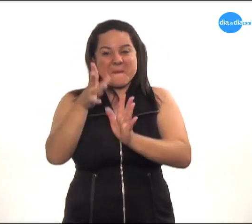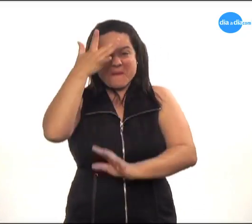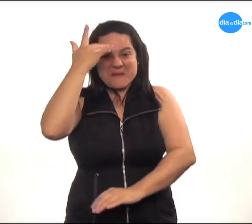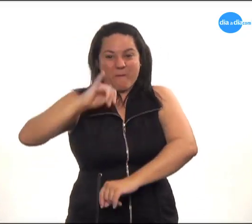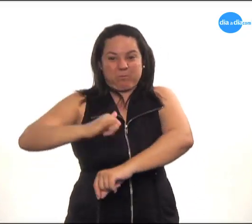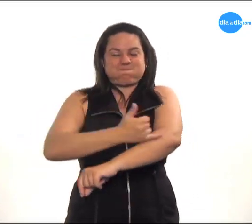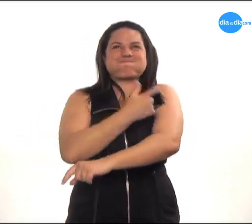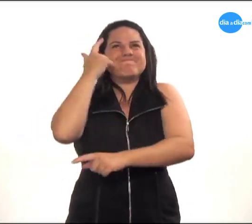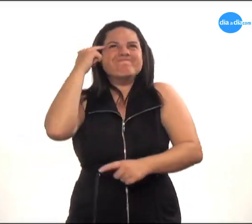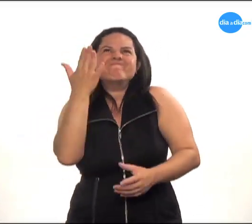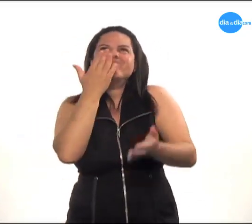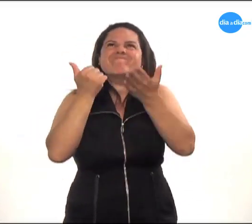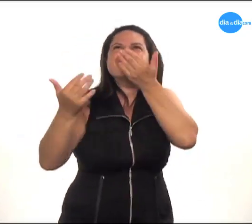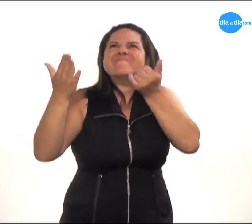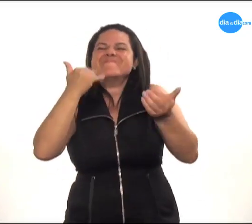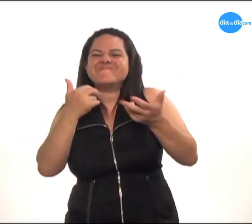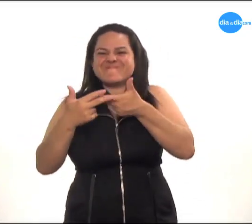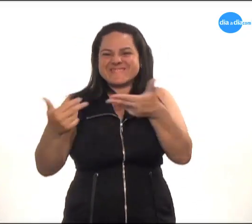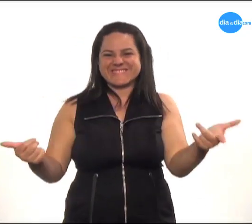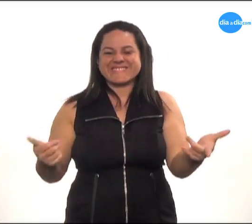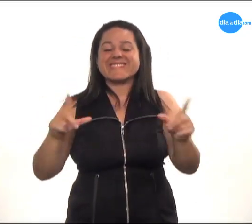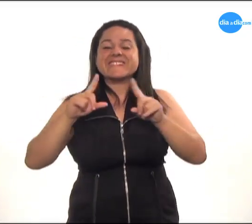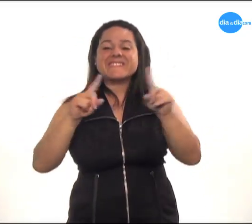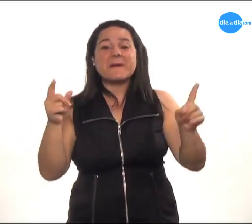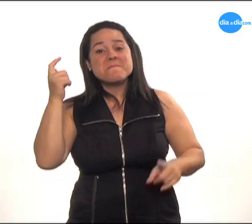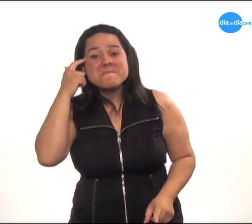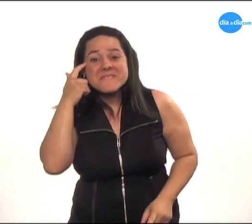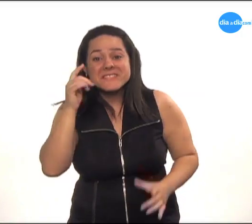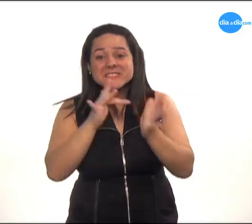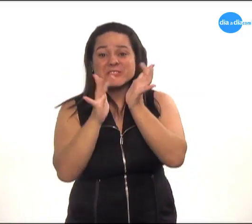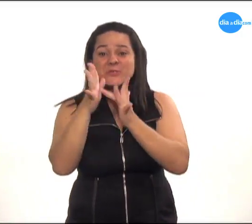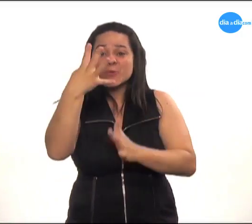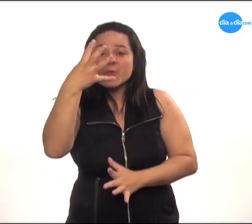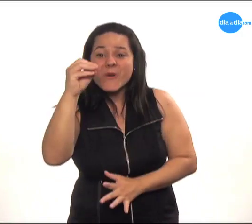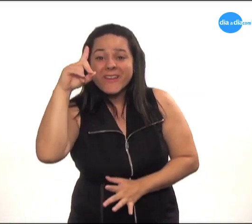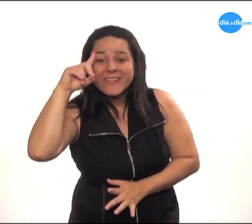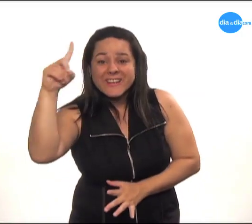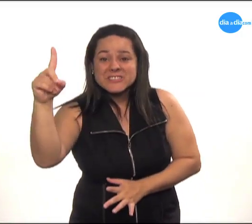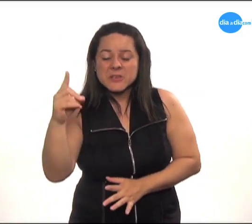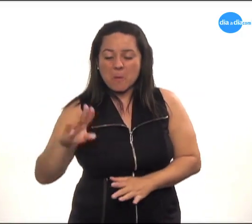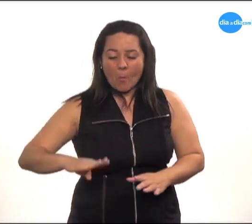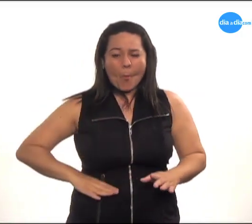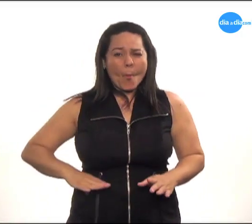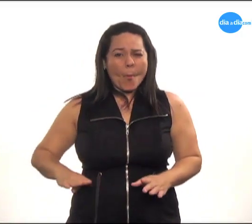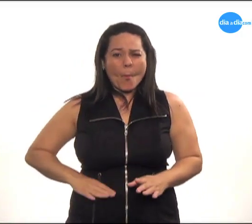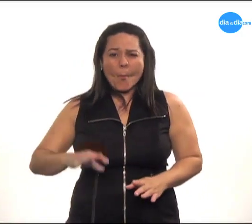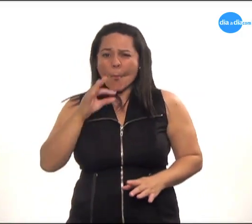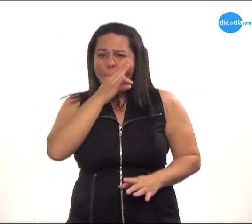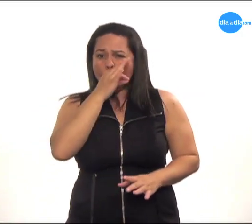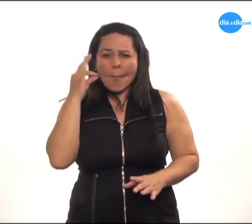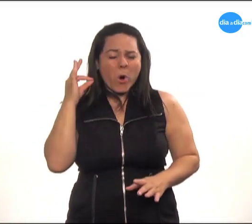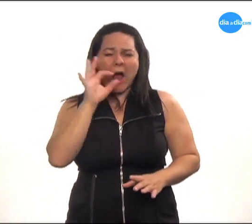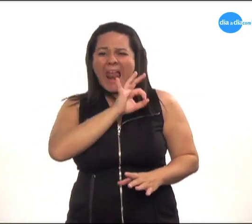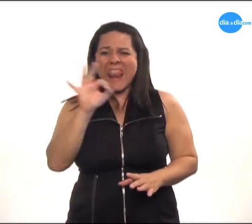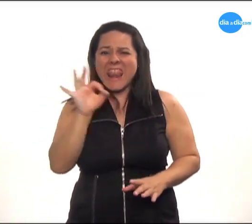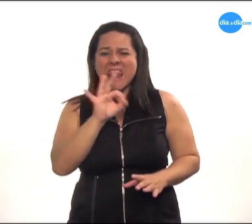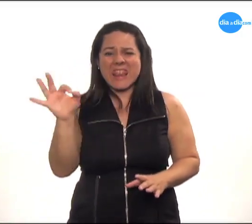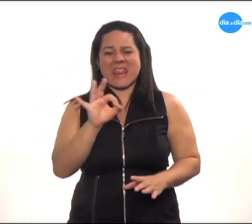falei? Não é? Mas olha, não está 40 dias com fome, não é? Aí aquela festa toda,